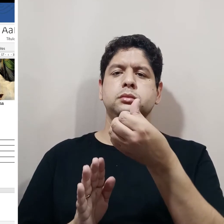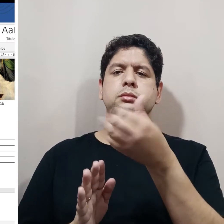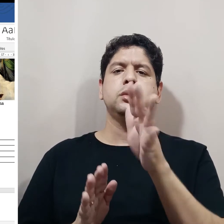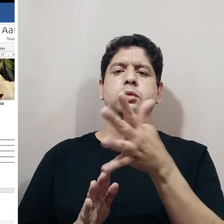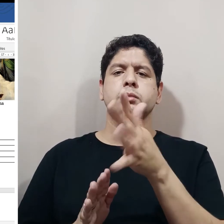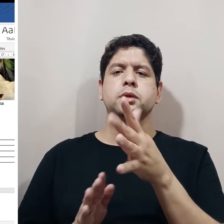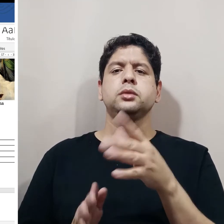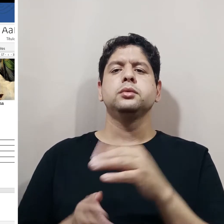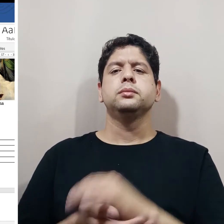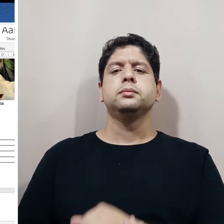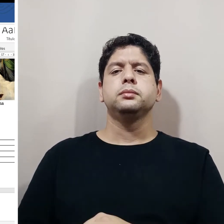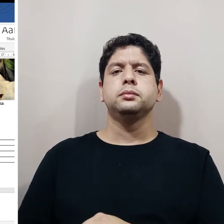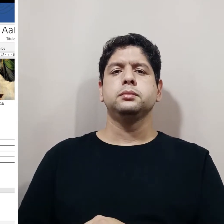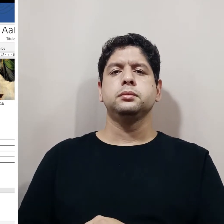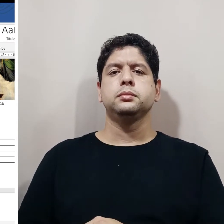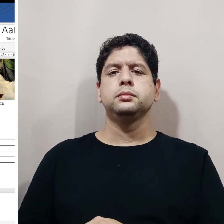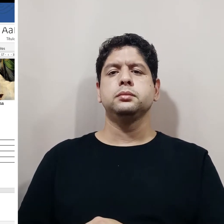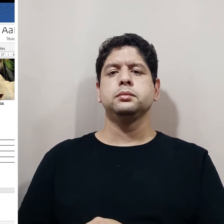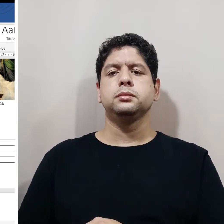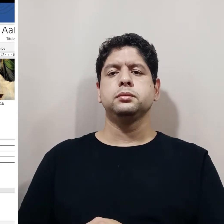e morreu